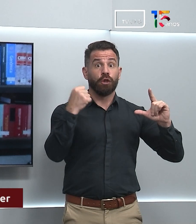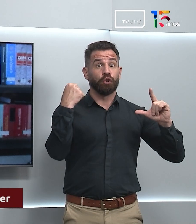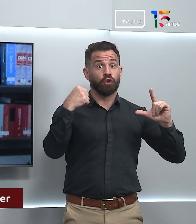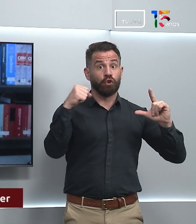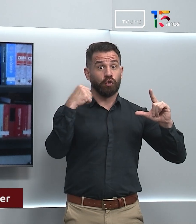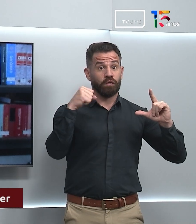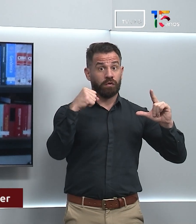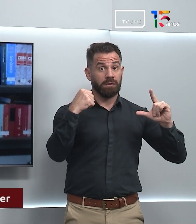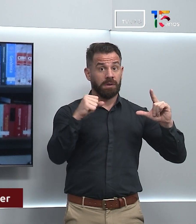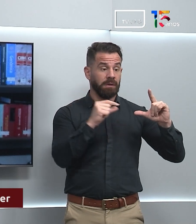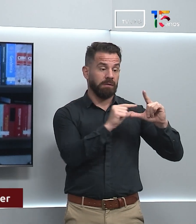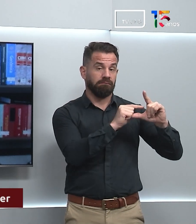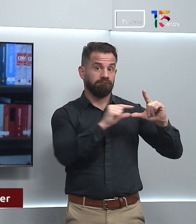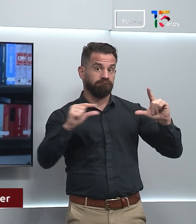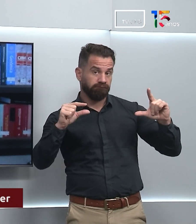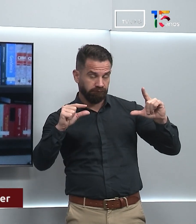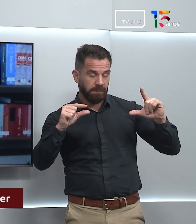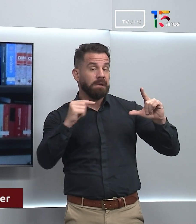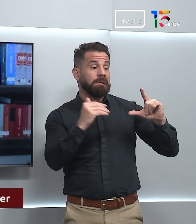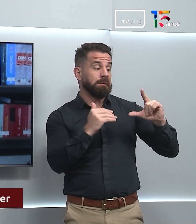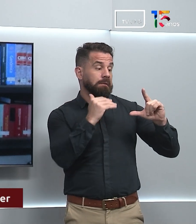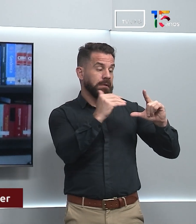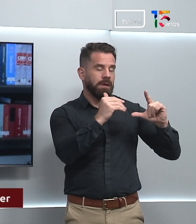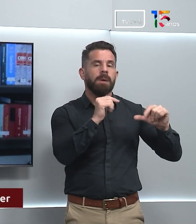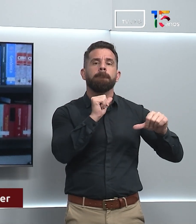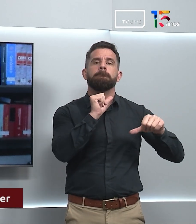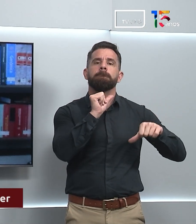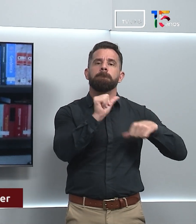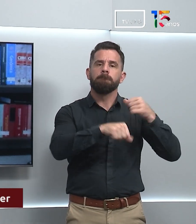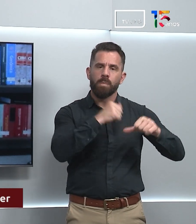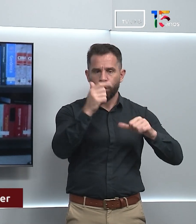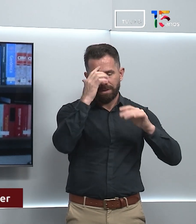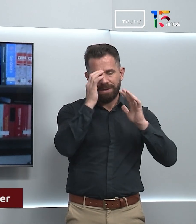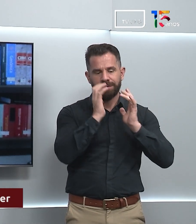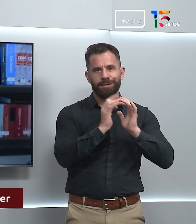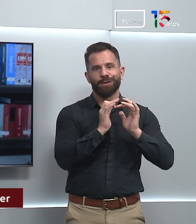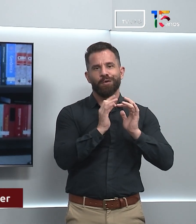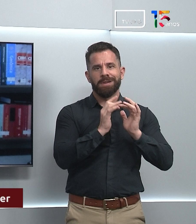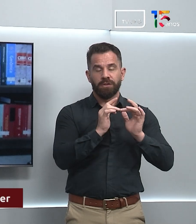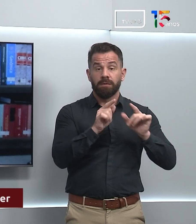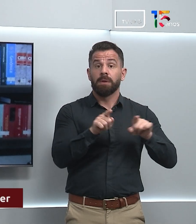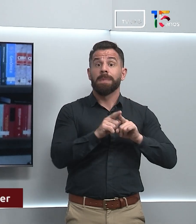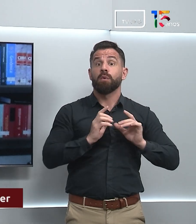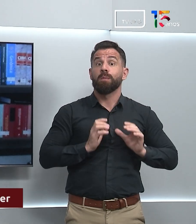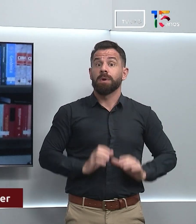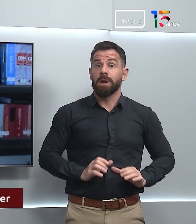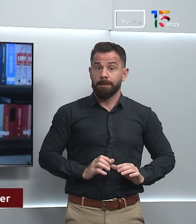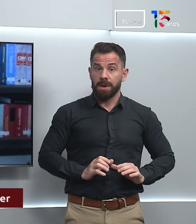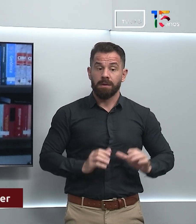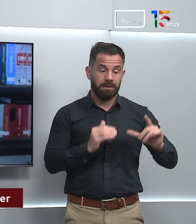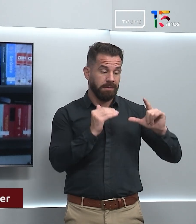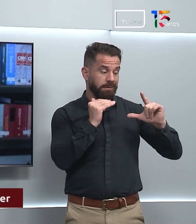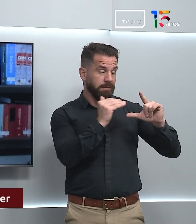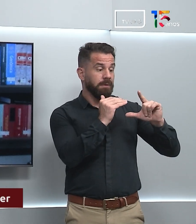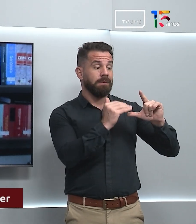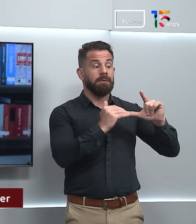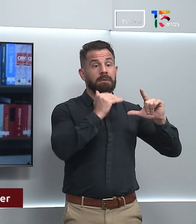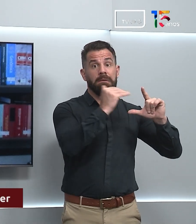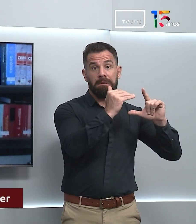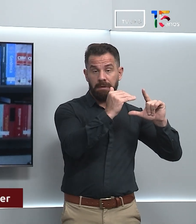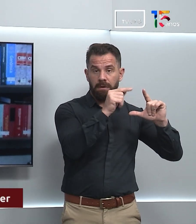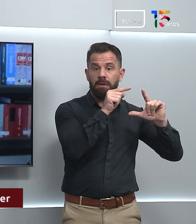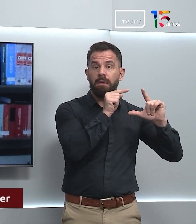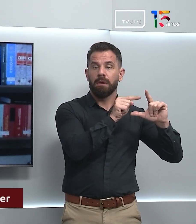sobe um patamar que se chama mudanças cognitivas e comportamentais. Depois você sobe um outro